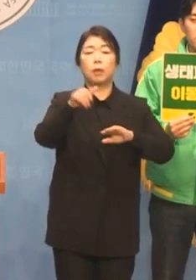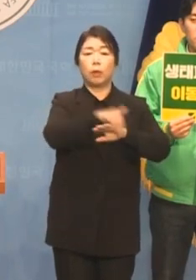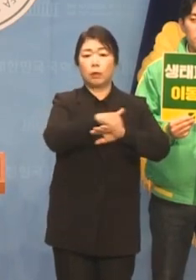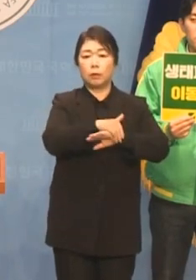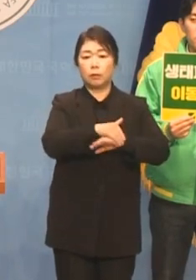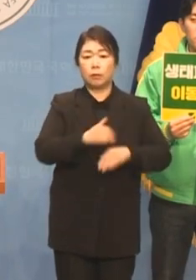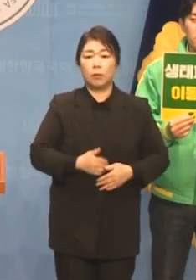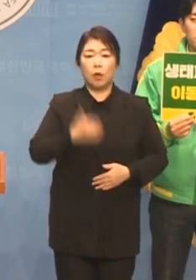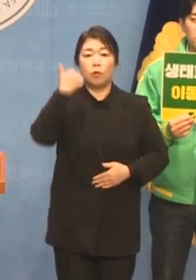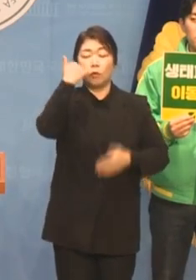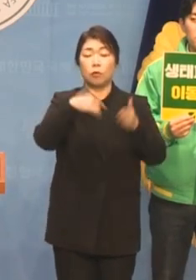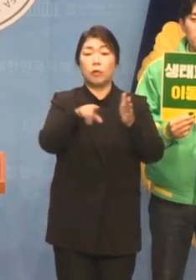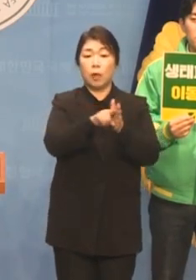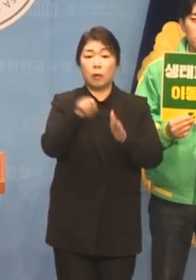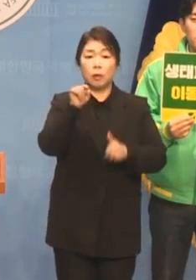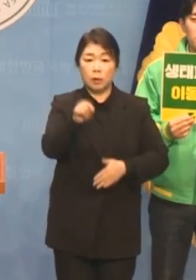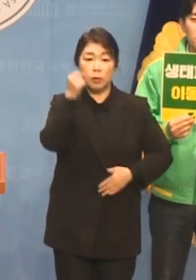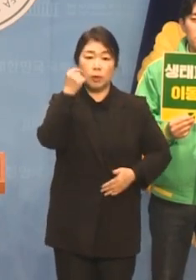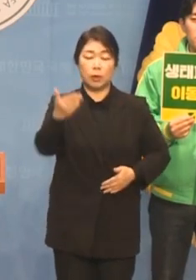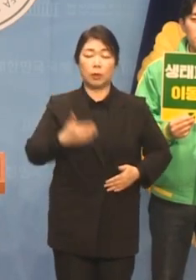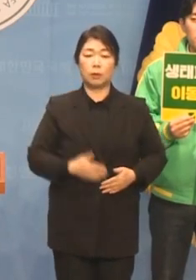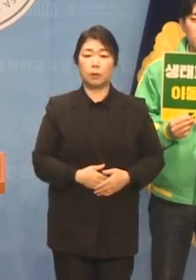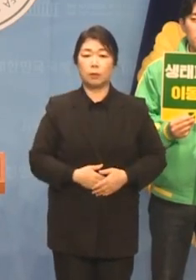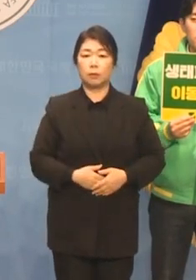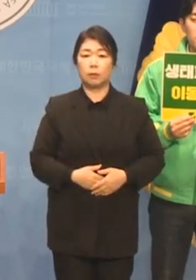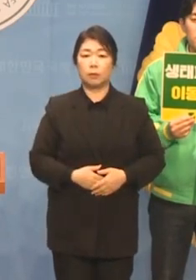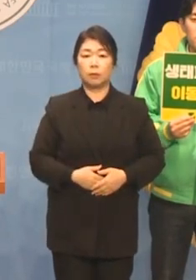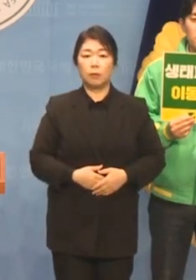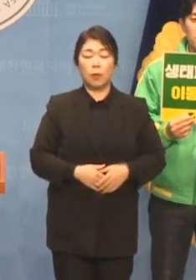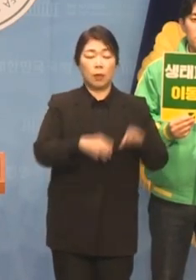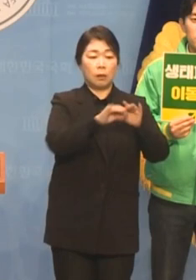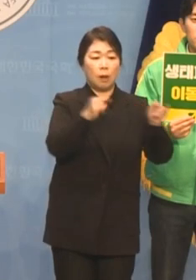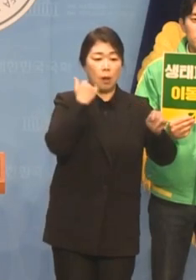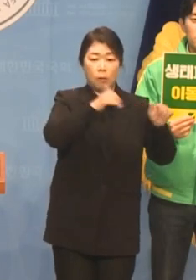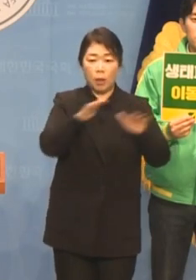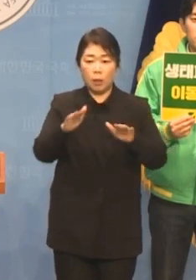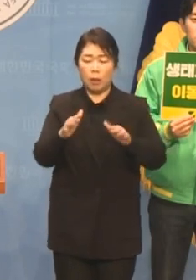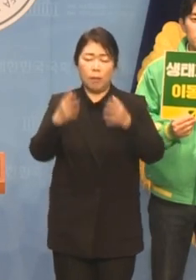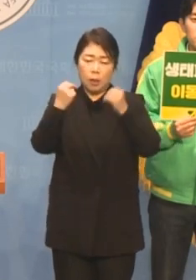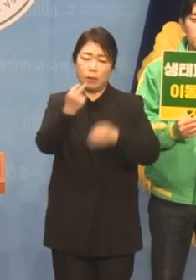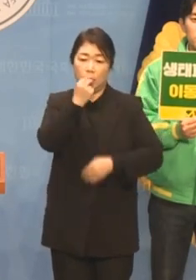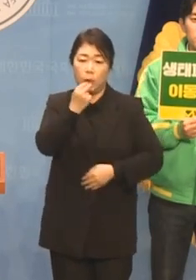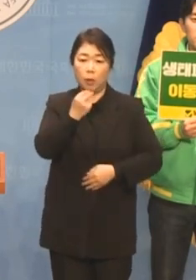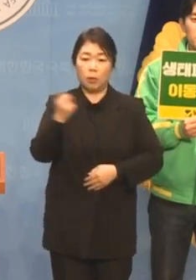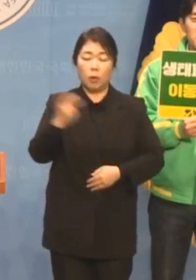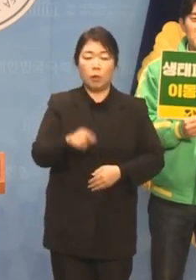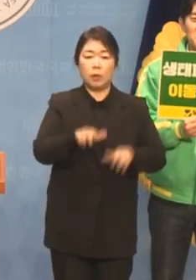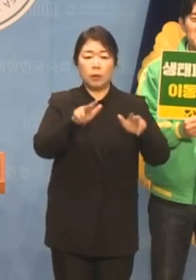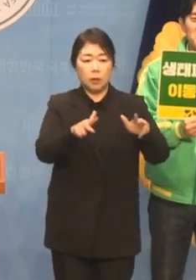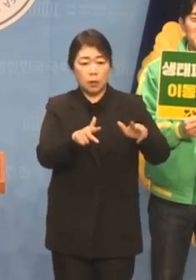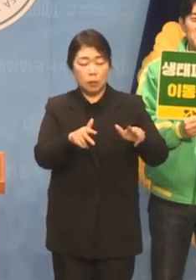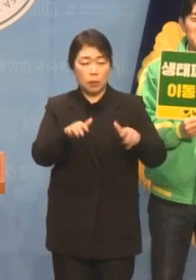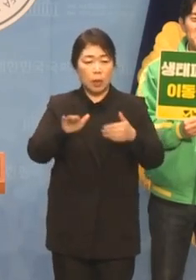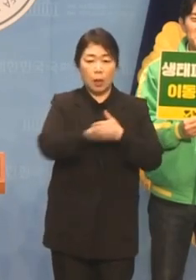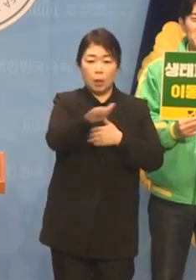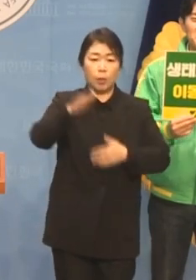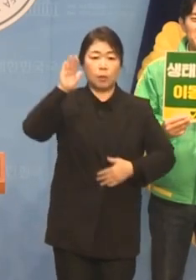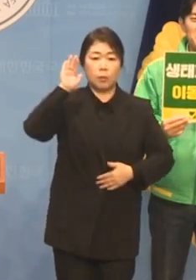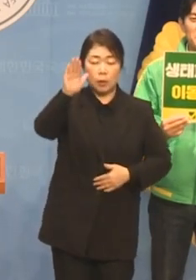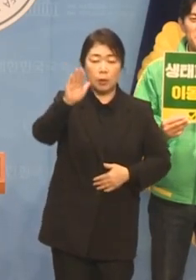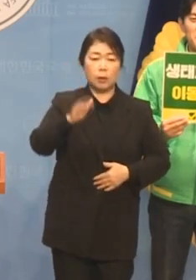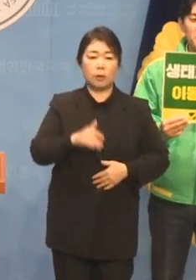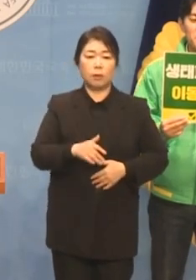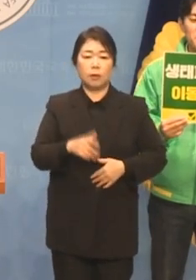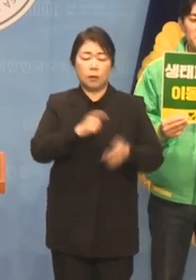도대체 누구를 위한 것입니까 땅과 바다와 숱한 생명들 그리고 우리 눈앞에 미래를 들쑤시고